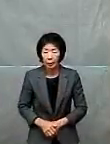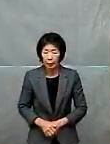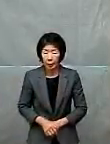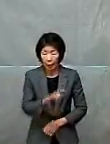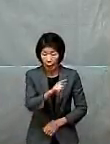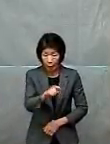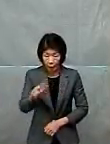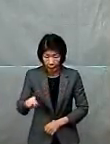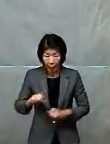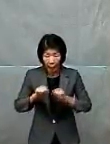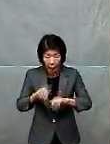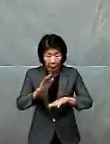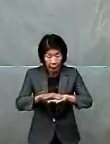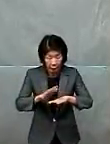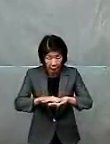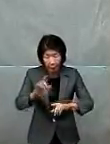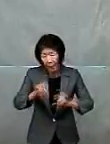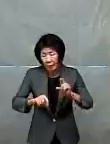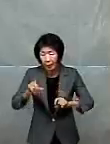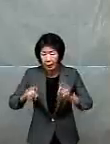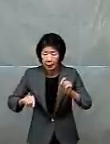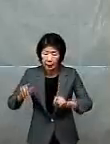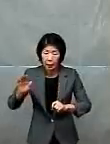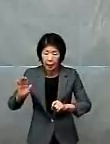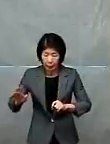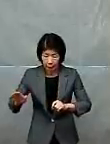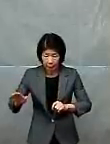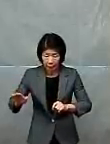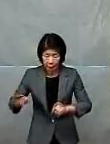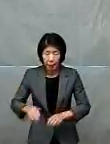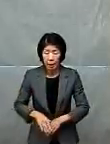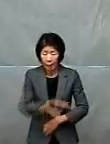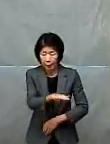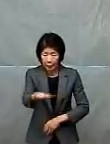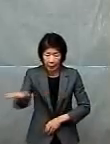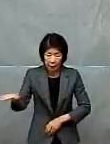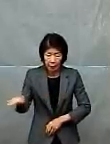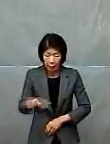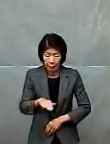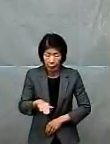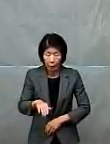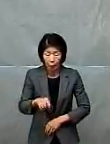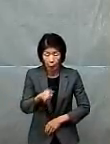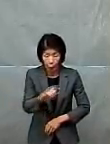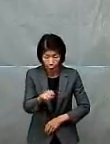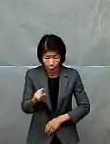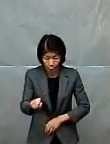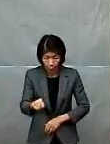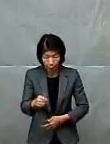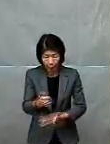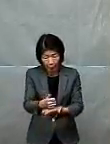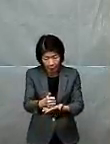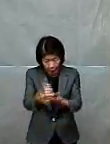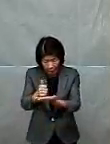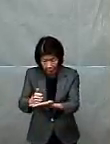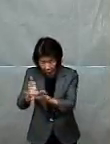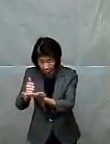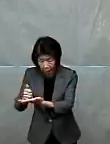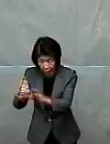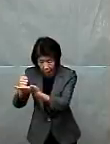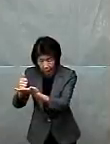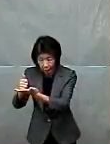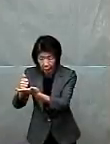それぞれのやり方があって、それぞれの皆さんのやり方をですね、尊重しているっていうふう